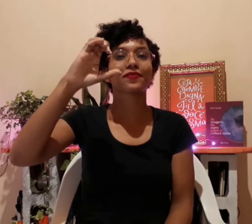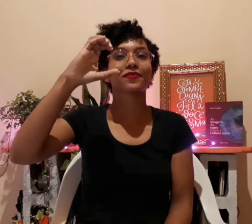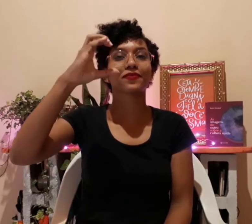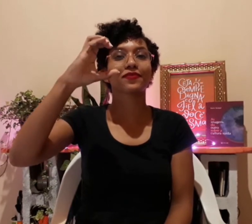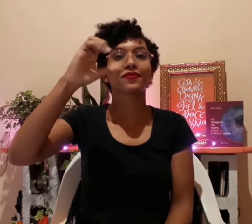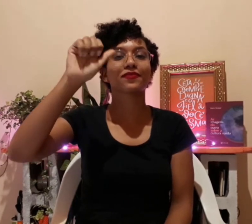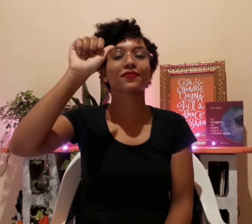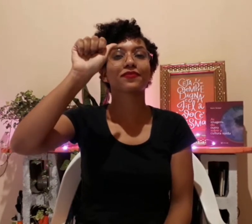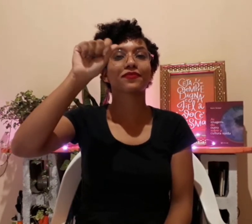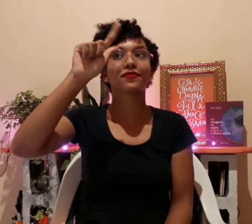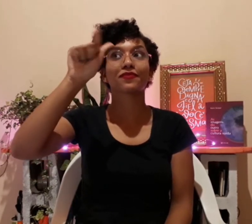criação.